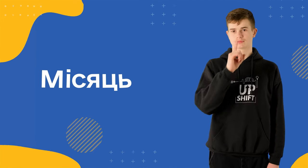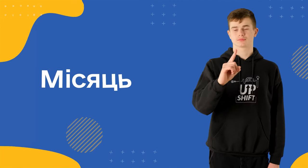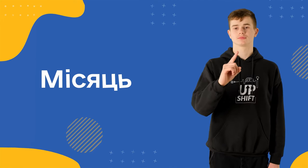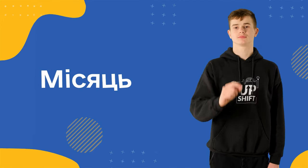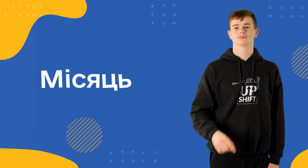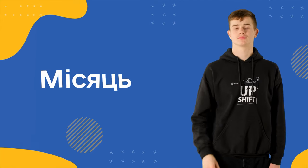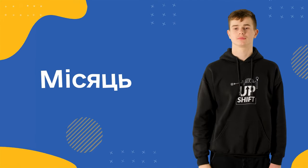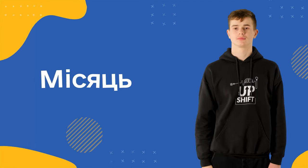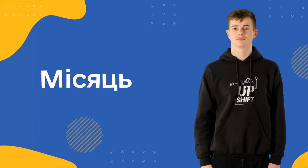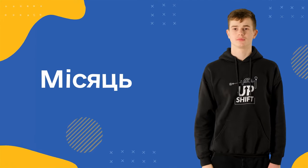Місяць.